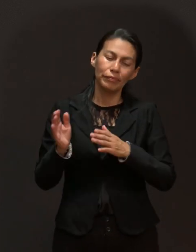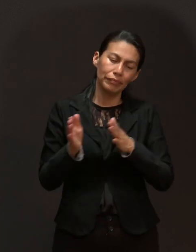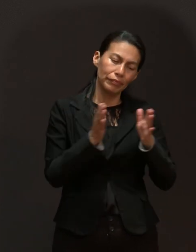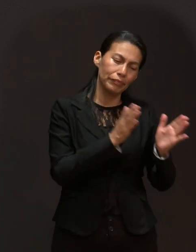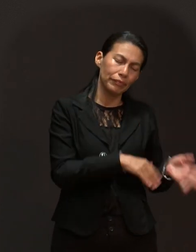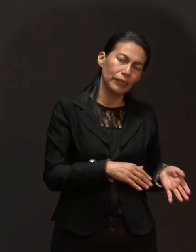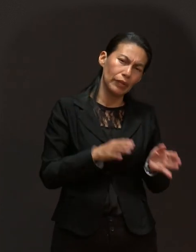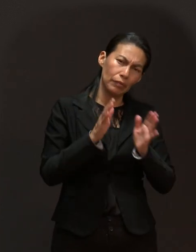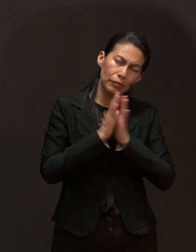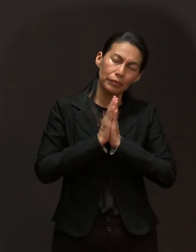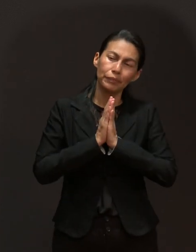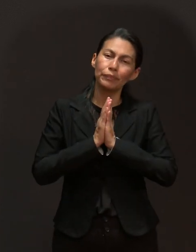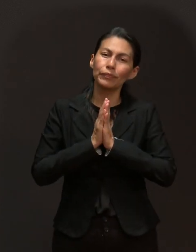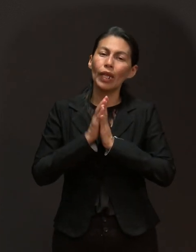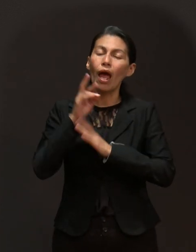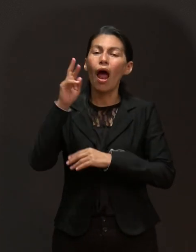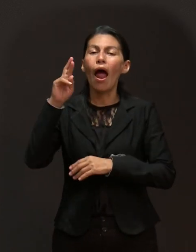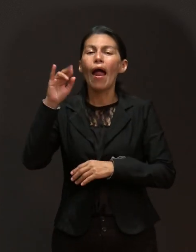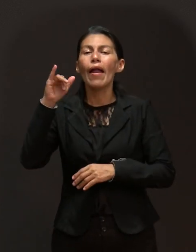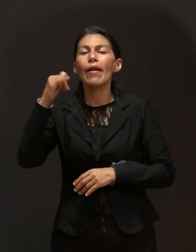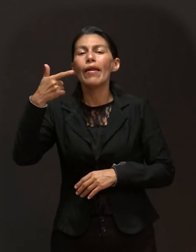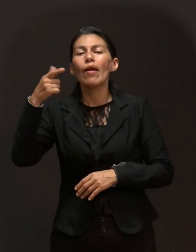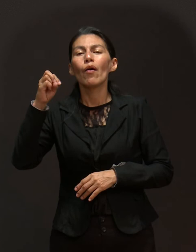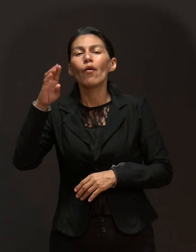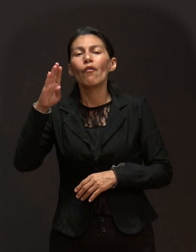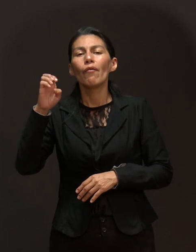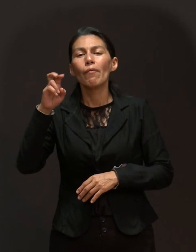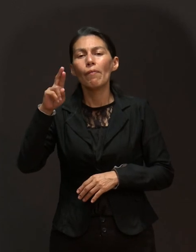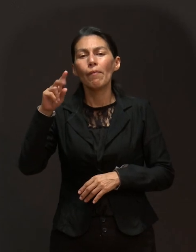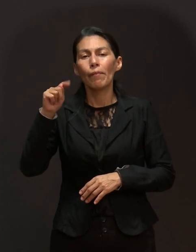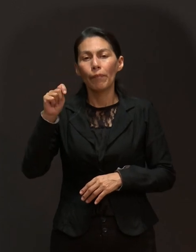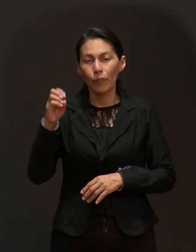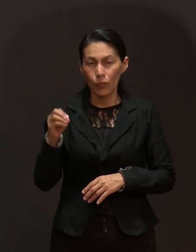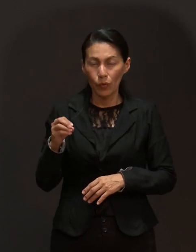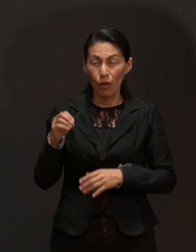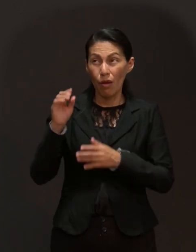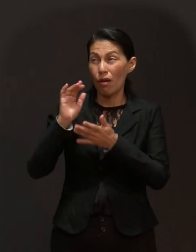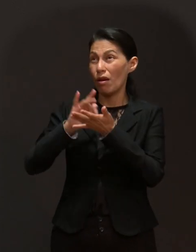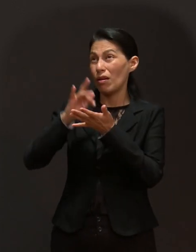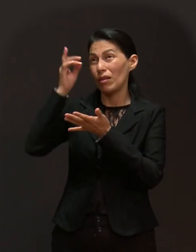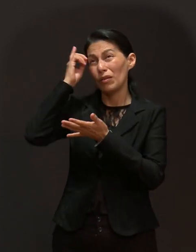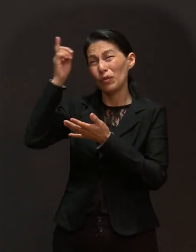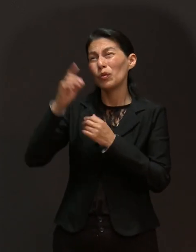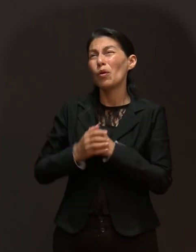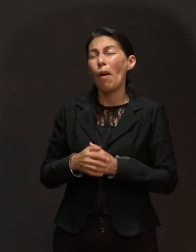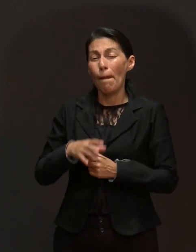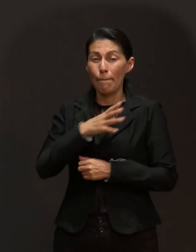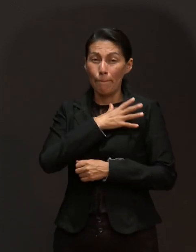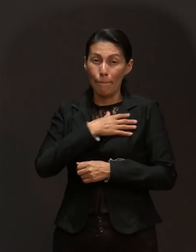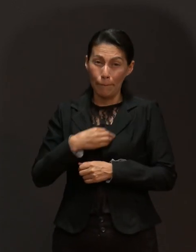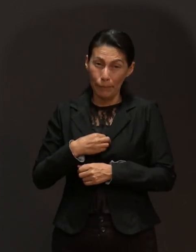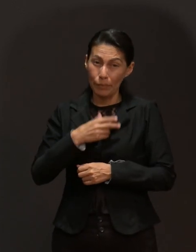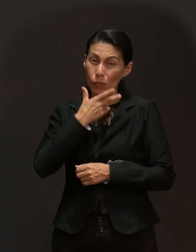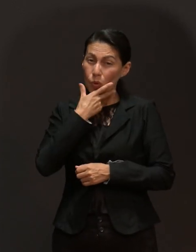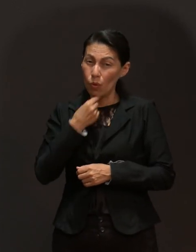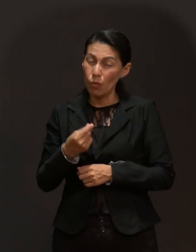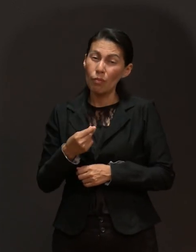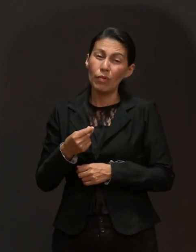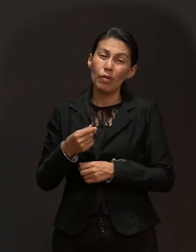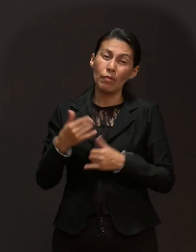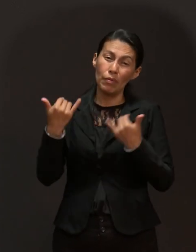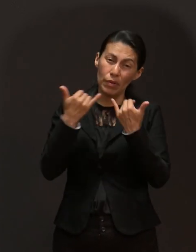Trini Rigoberto Fuentes Agradezco a Dios Porque mi yerno y mi hija van a mejorando